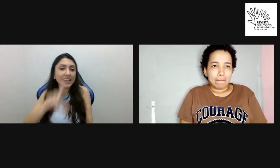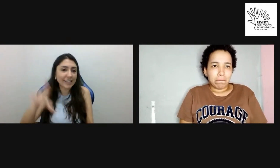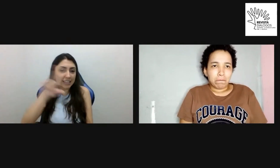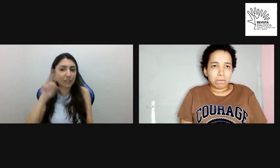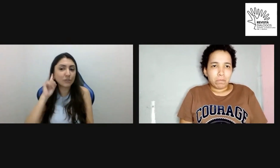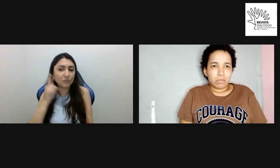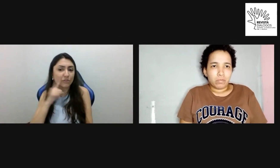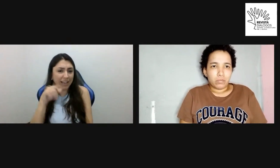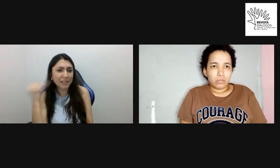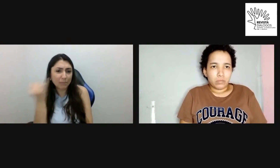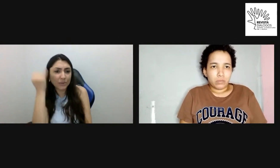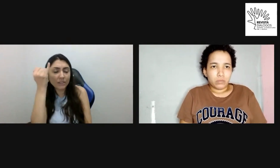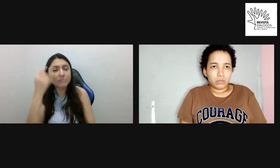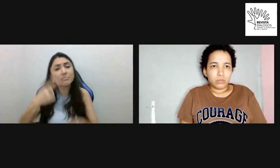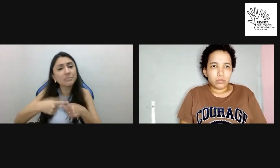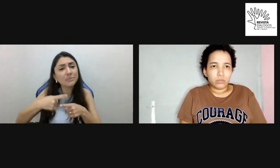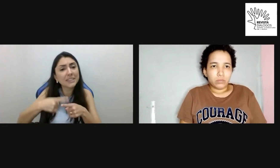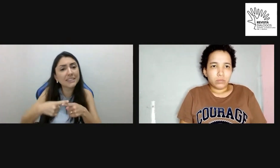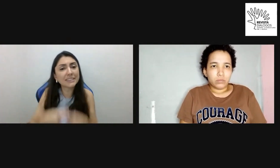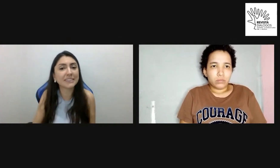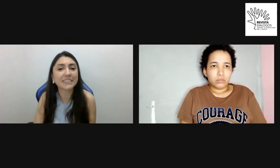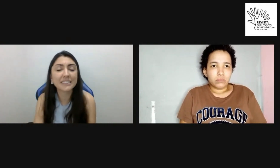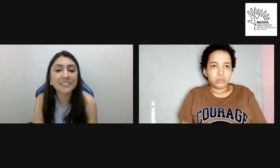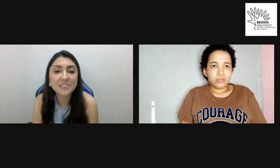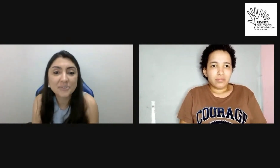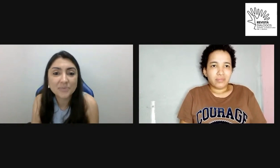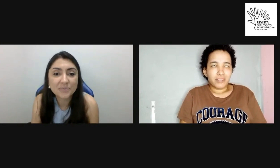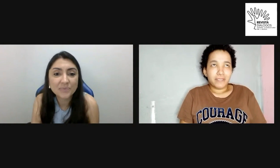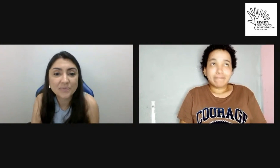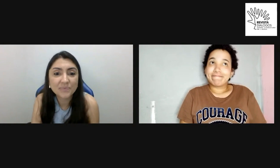Para você, por que a literatura surda é importante?